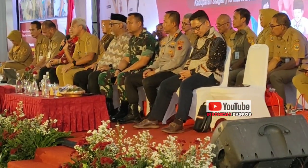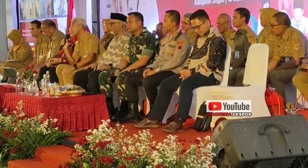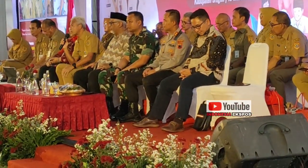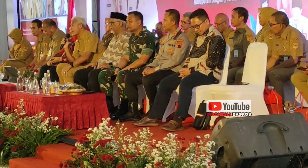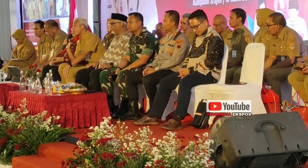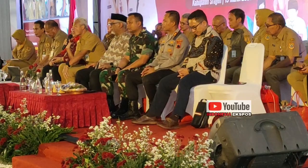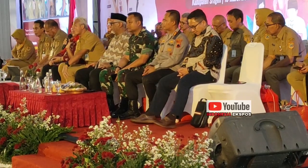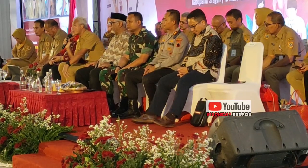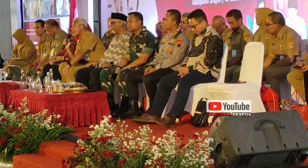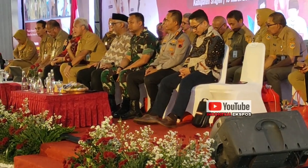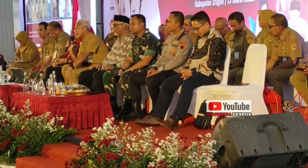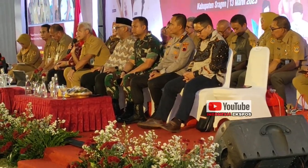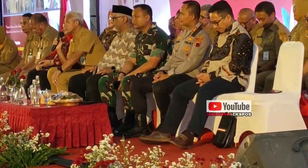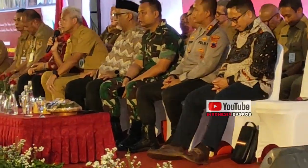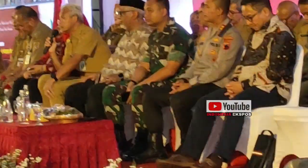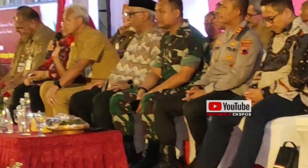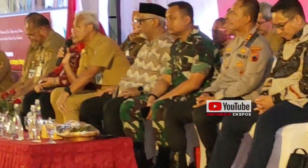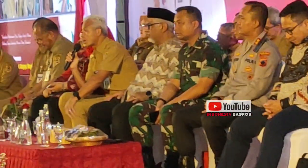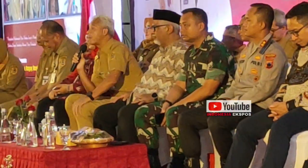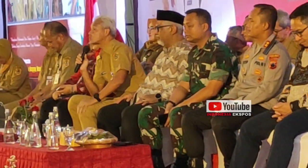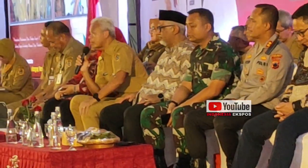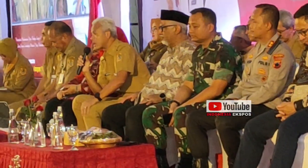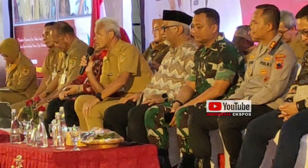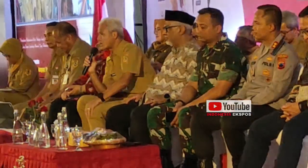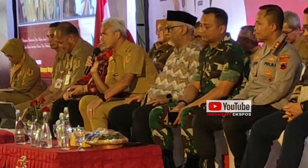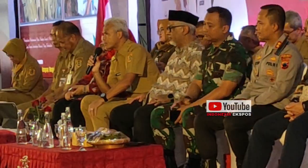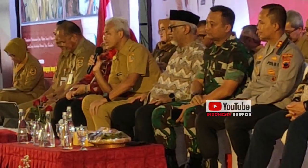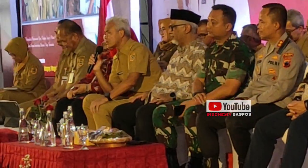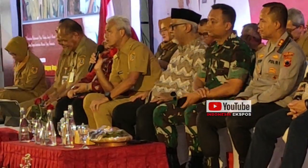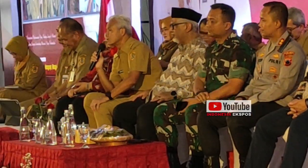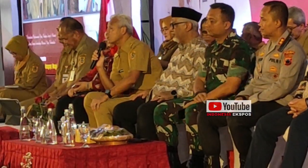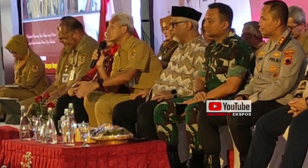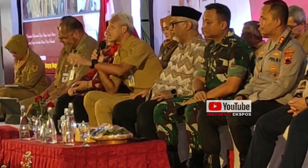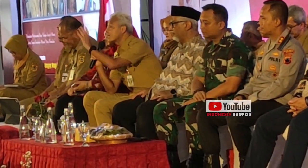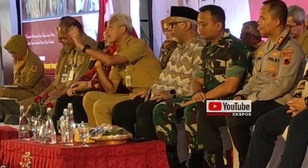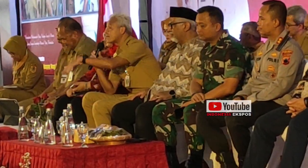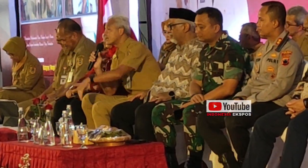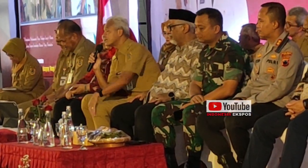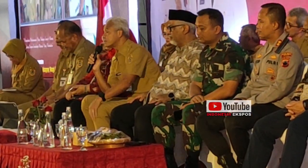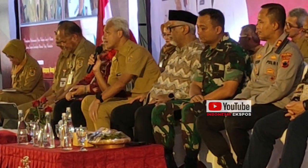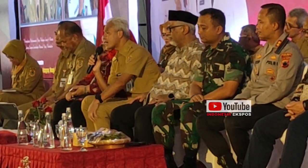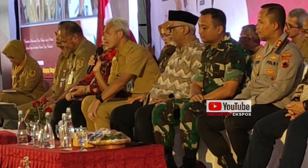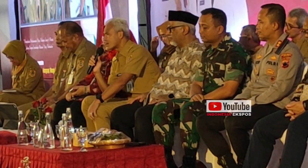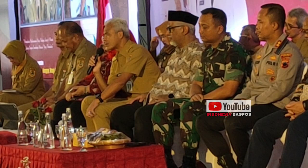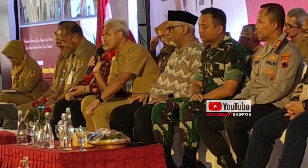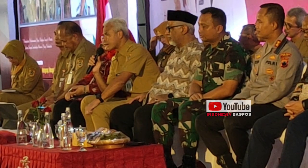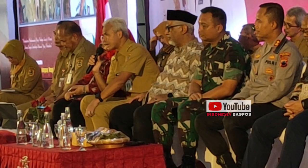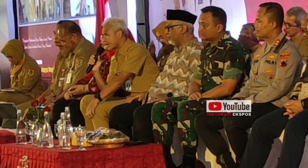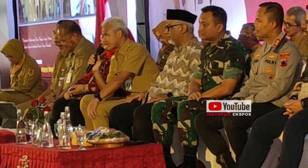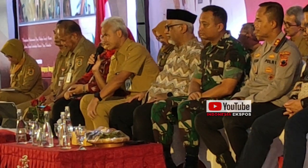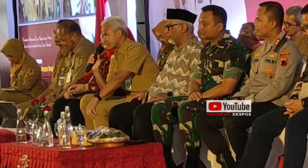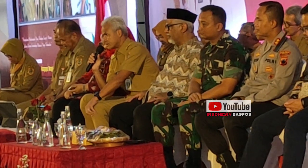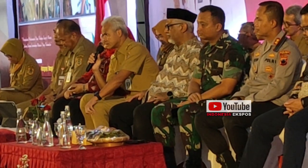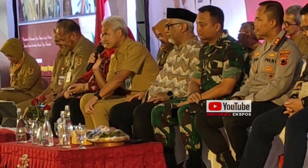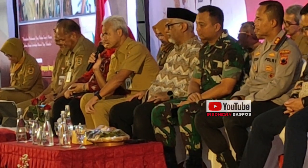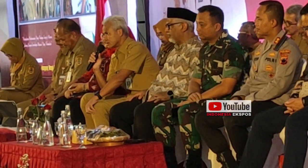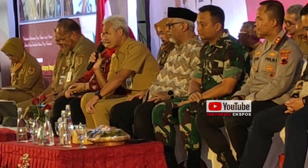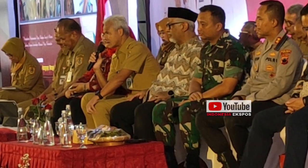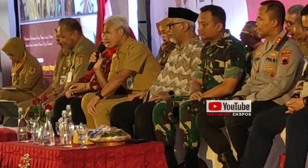gelutan sama temen narkoba malah baca-bacoan ini piye toh? Itu carane ngandani gimana kalau kamu sebagai